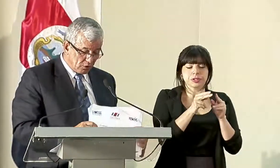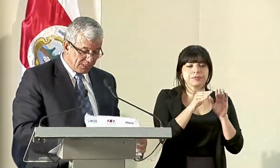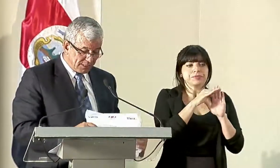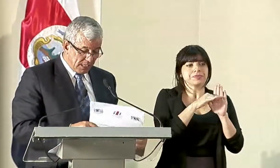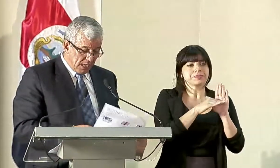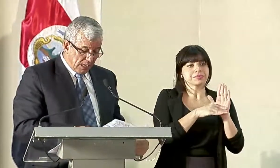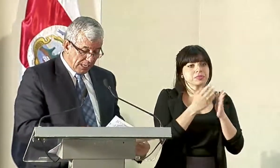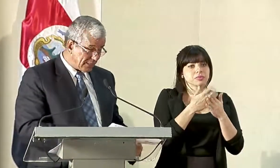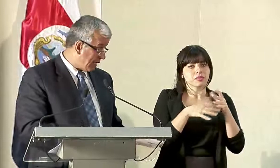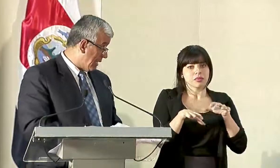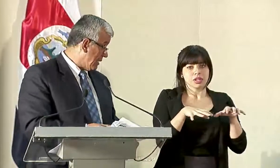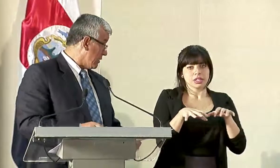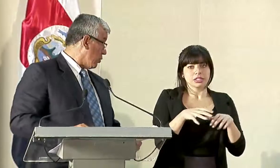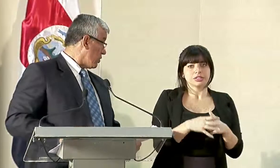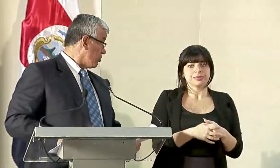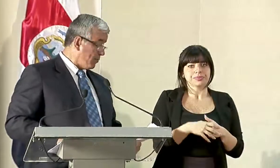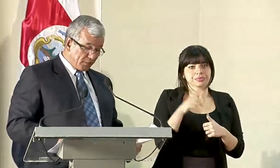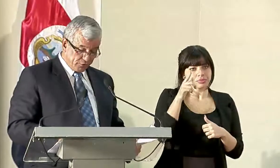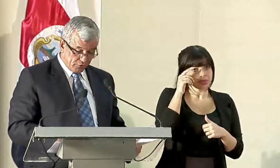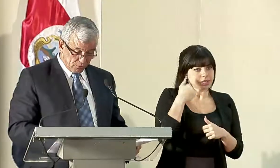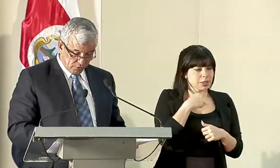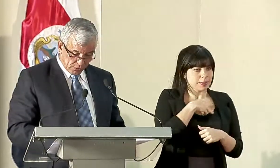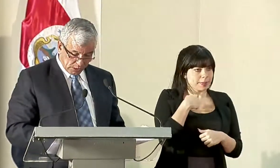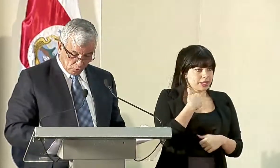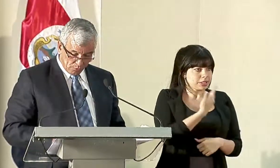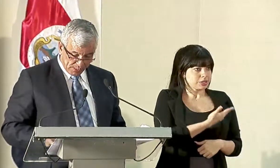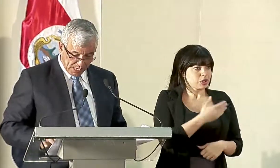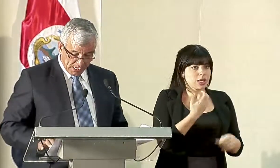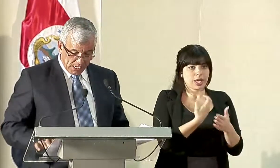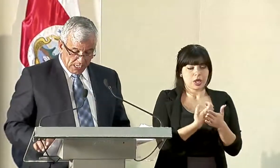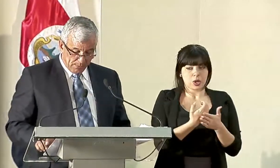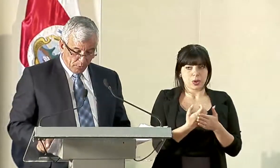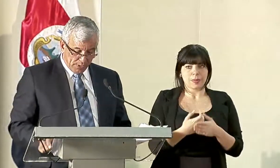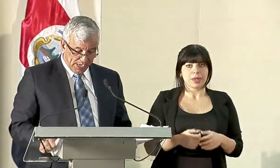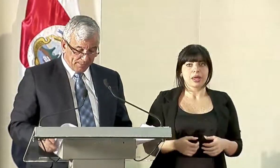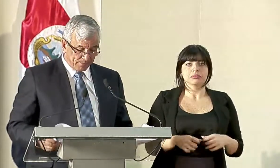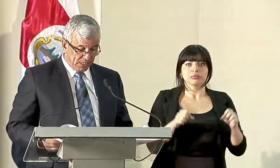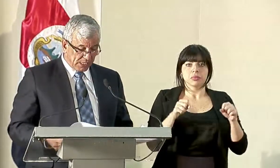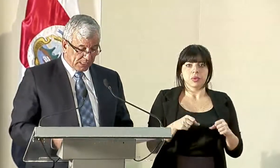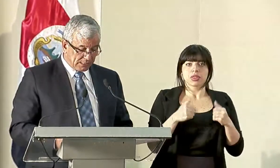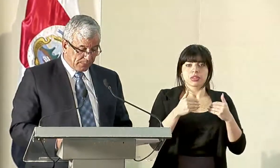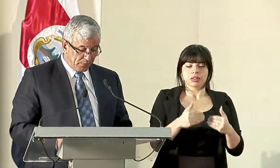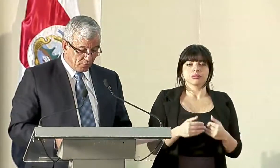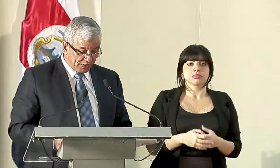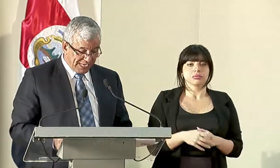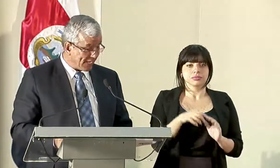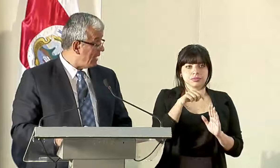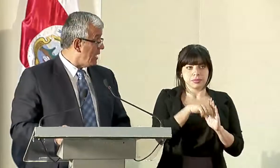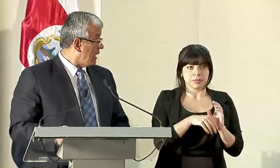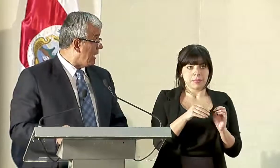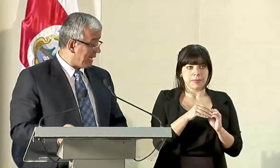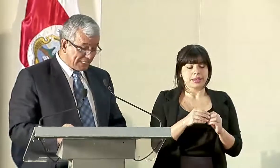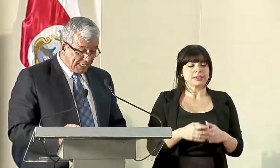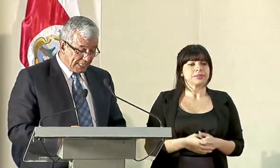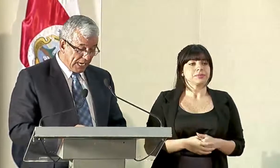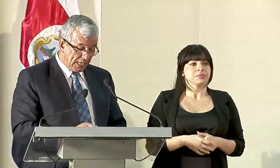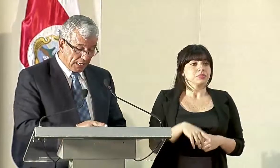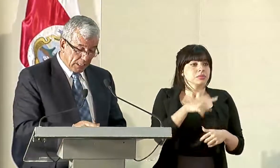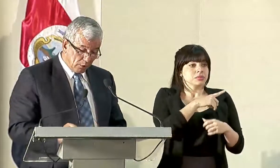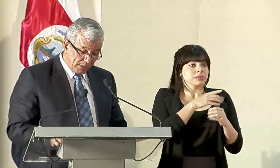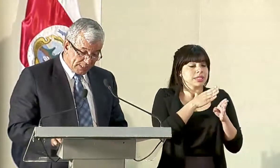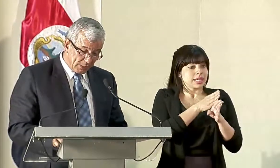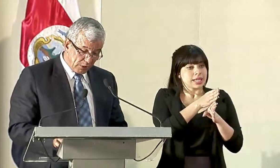algunas acciones, y desde luego que el señor ministro de Economía podrá profundizar. En esa